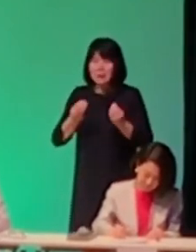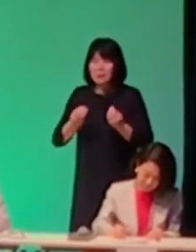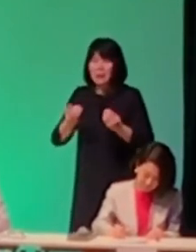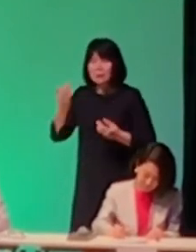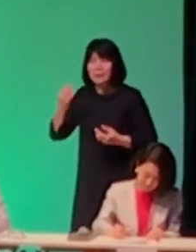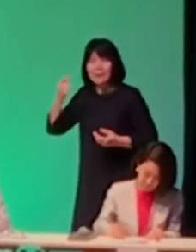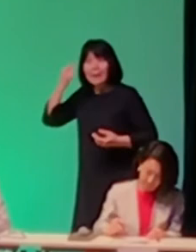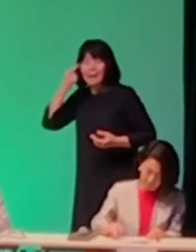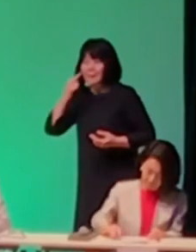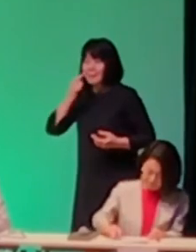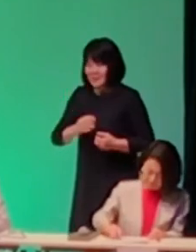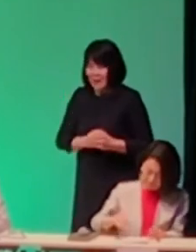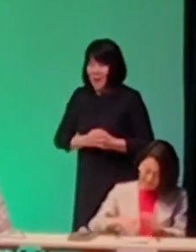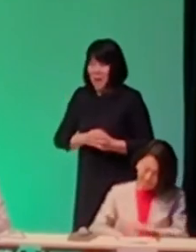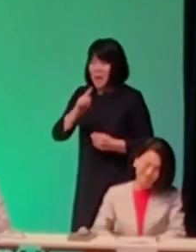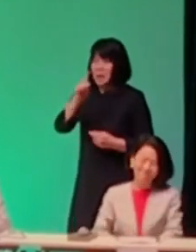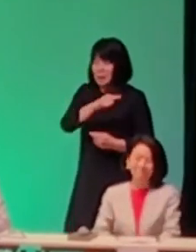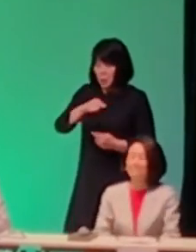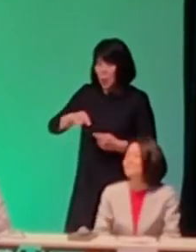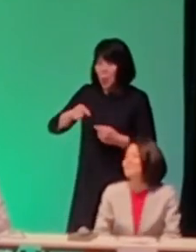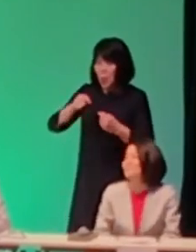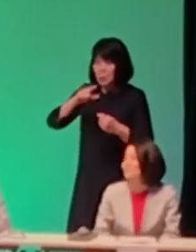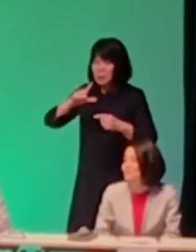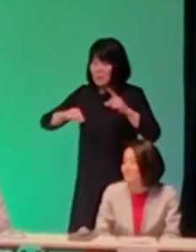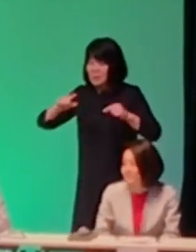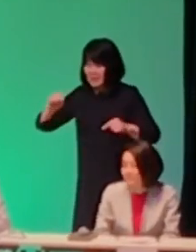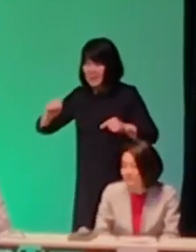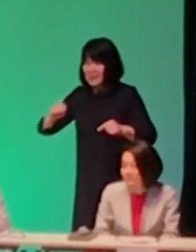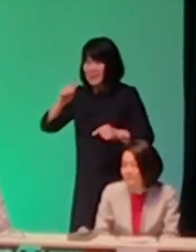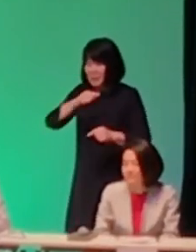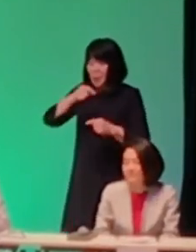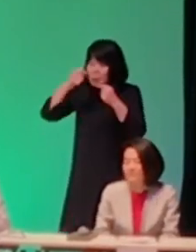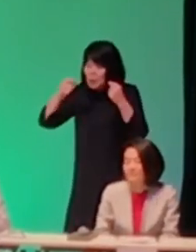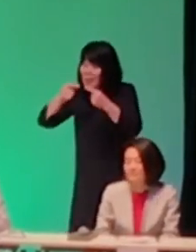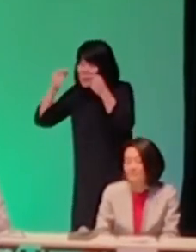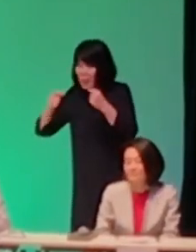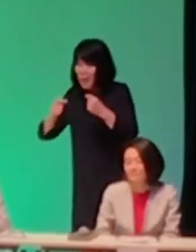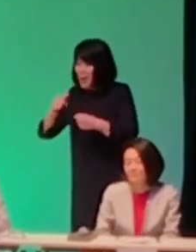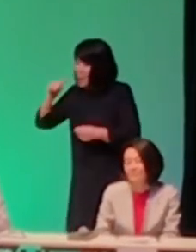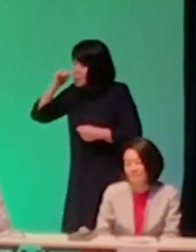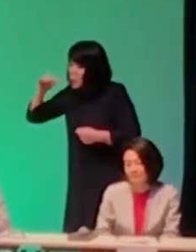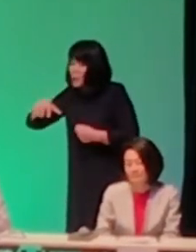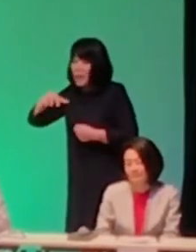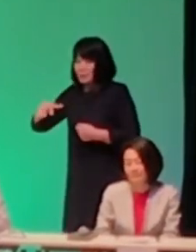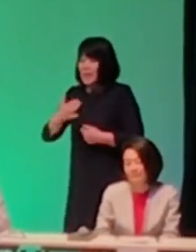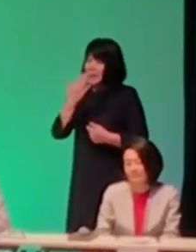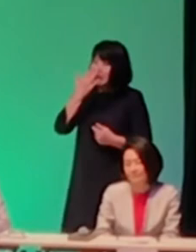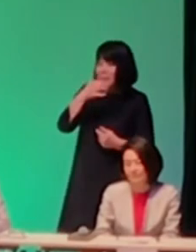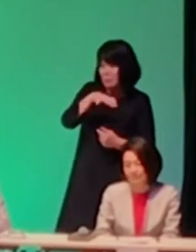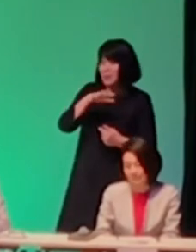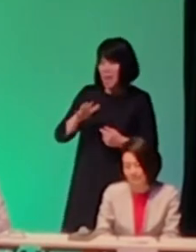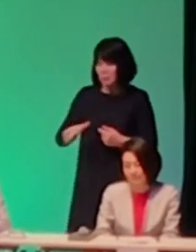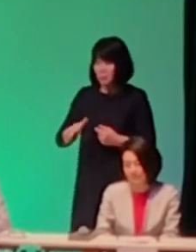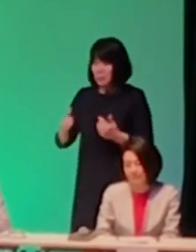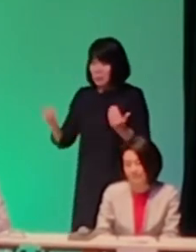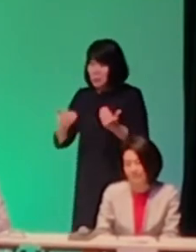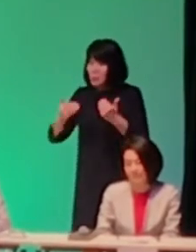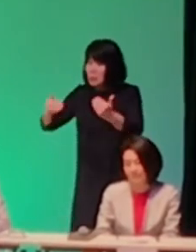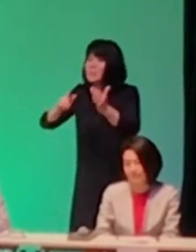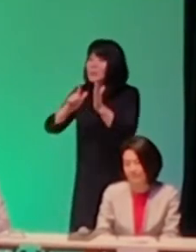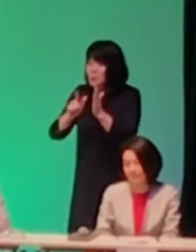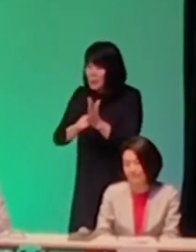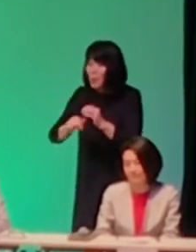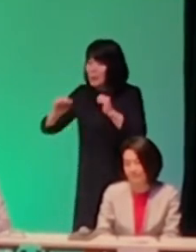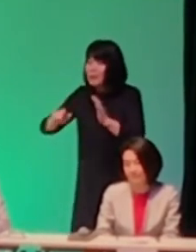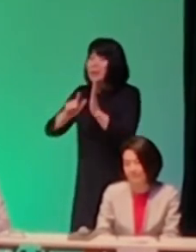ですけど、人それぞれ得意な分野と不得意な分野があって、で、当然生きていく上でも仕事をしていく上でも